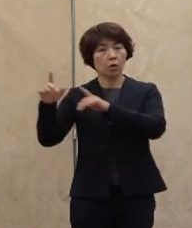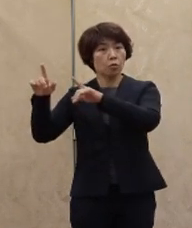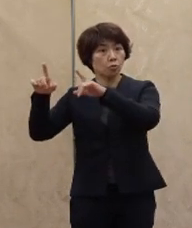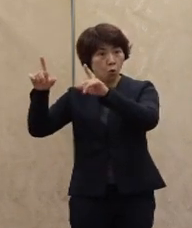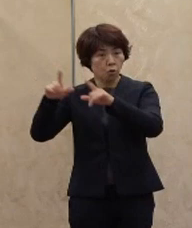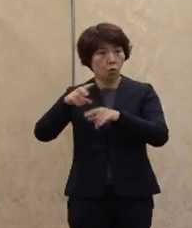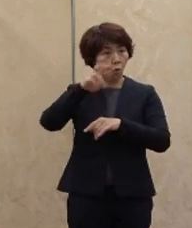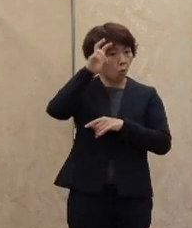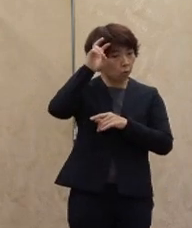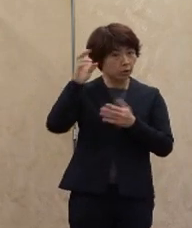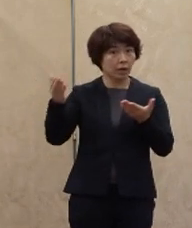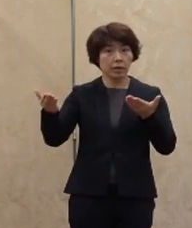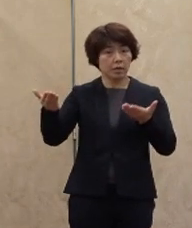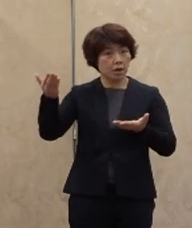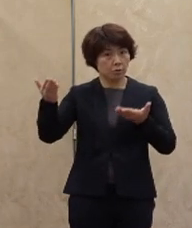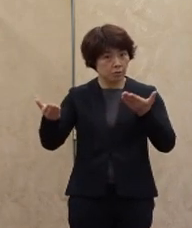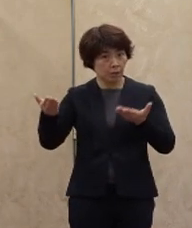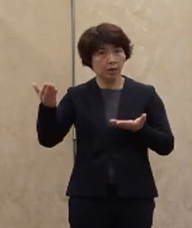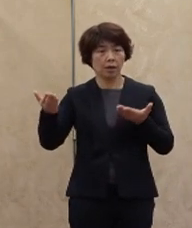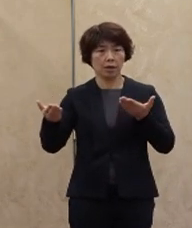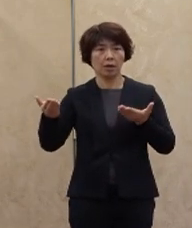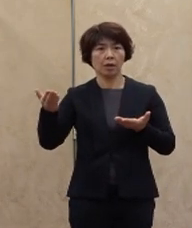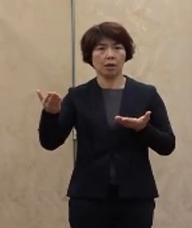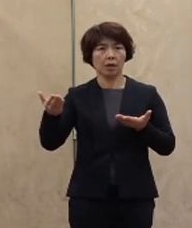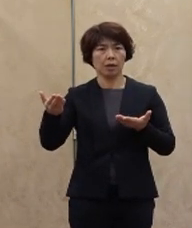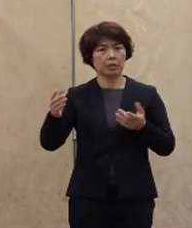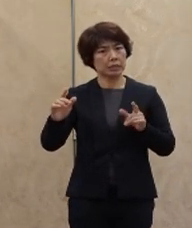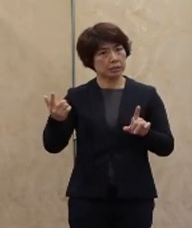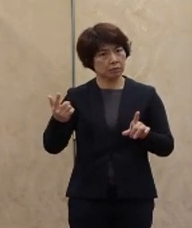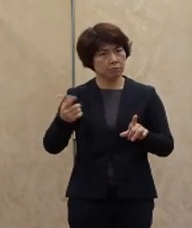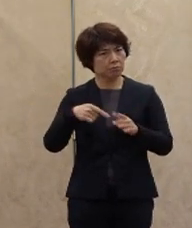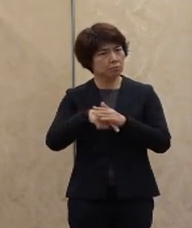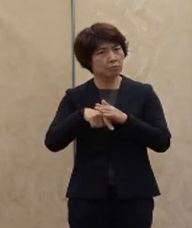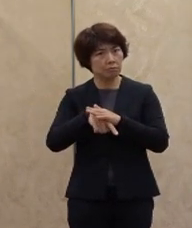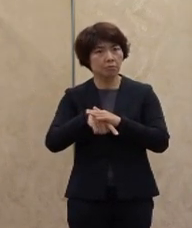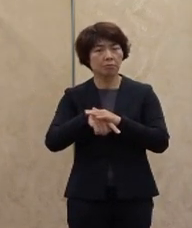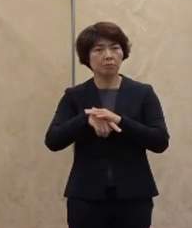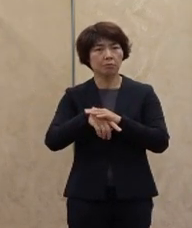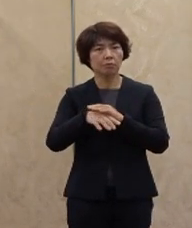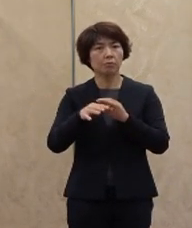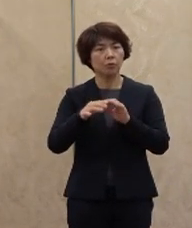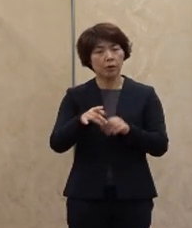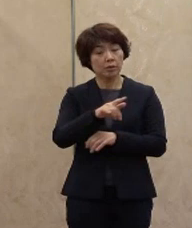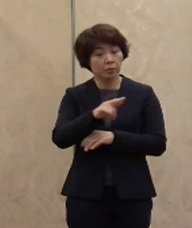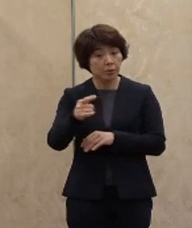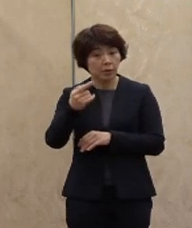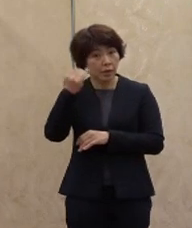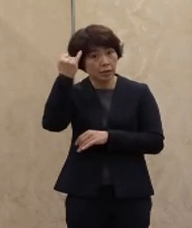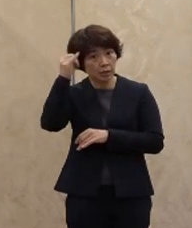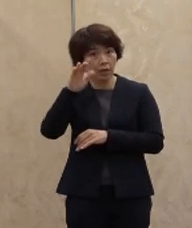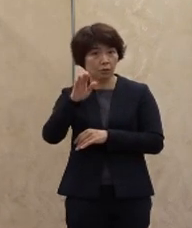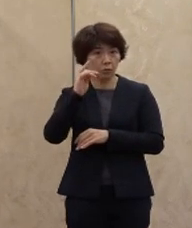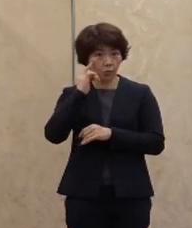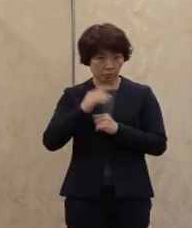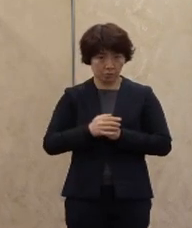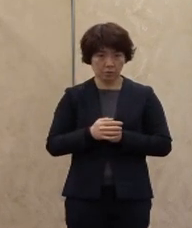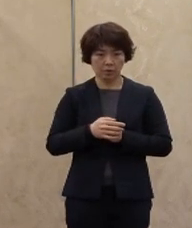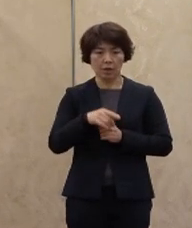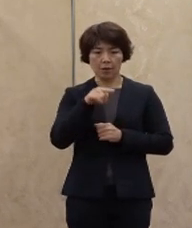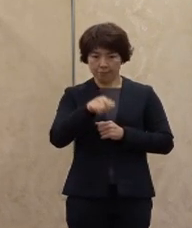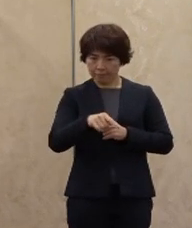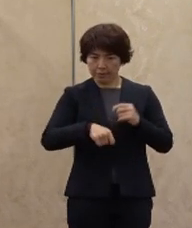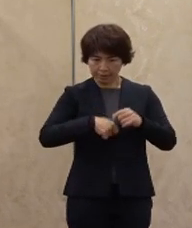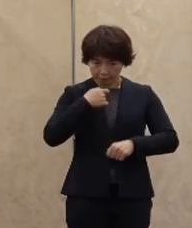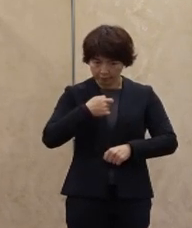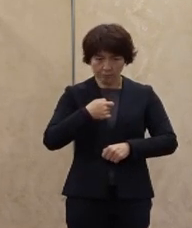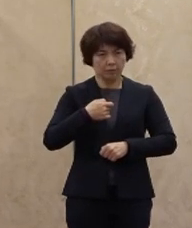阪を比較して、どこまでなんでこれが違うのということについては、ちょっとさまざま意見あろうかと思います。だからこれが正論というの